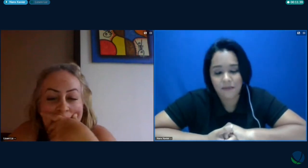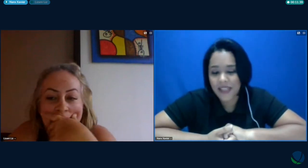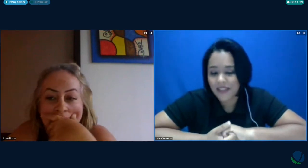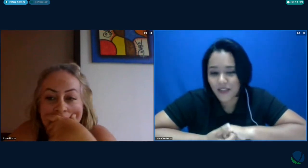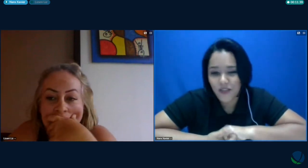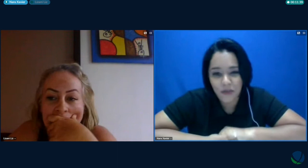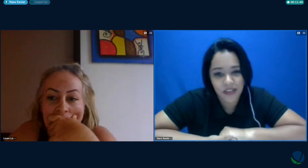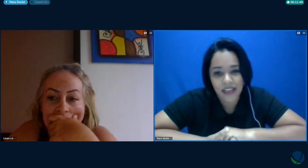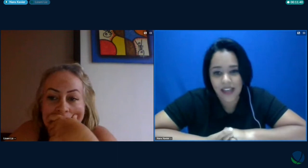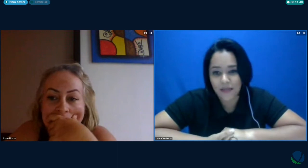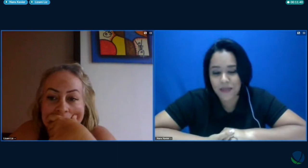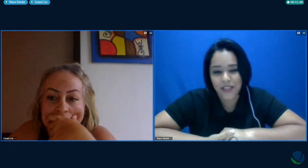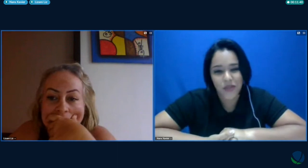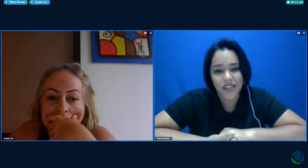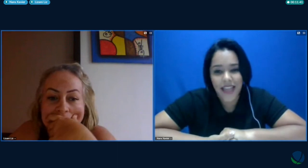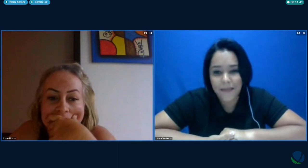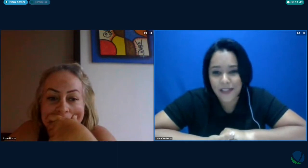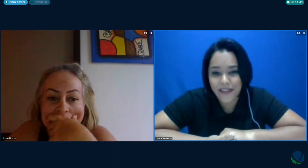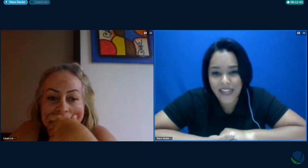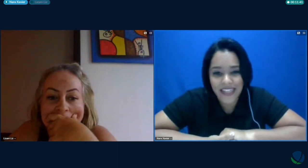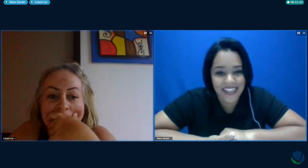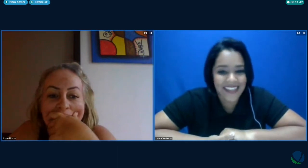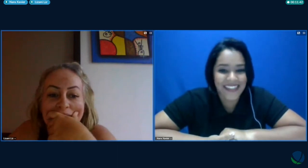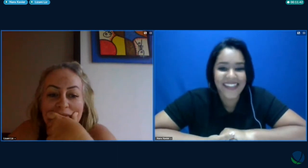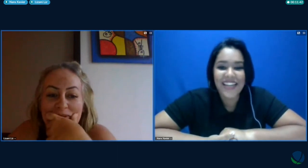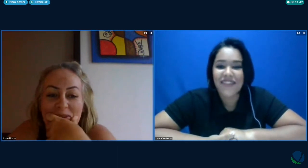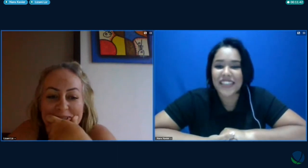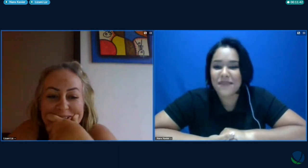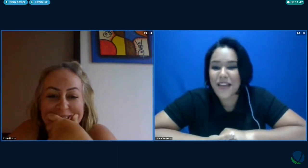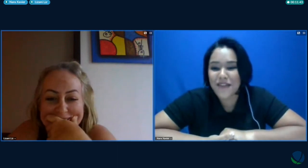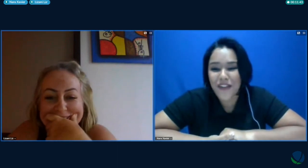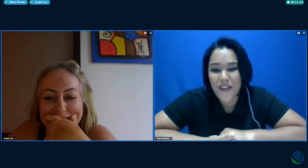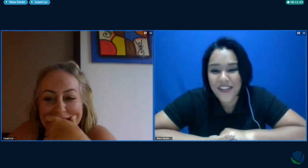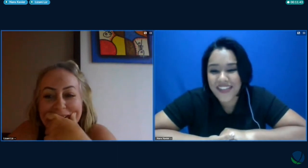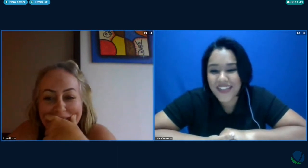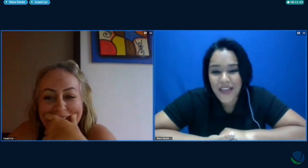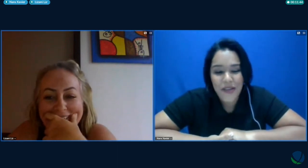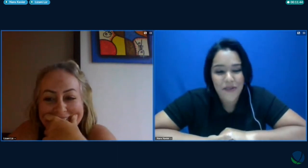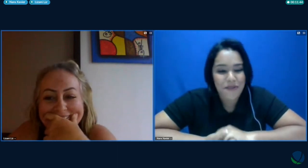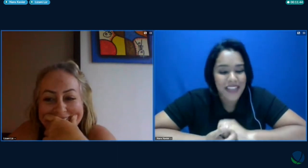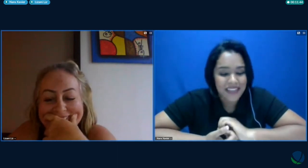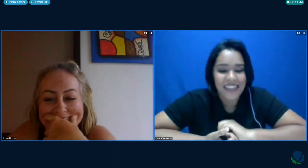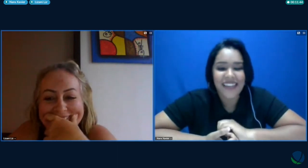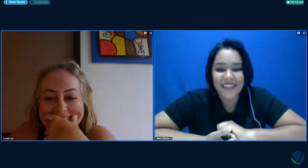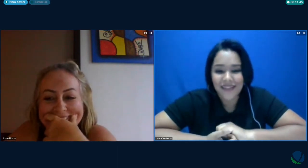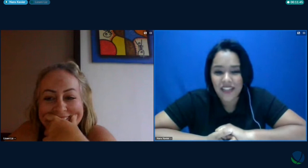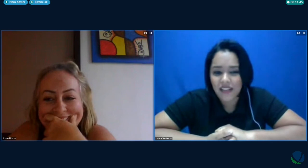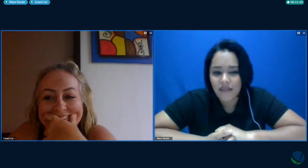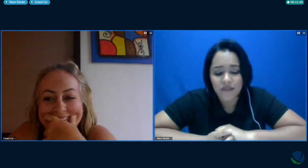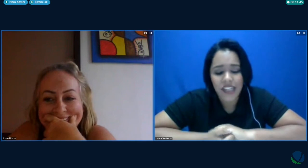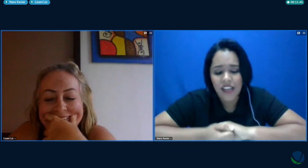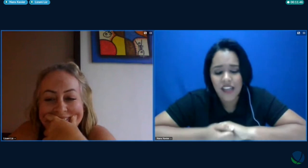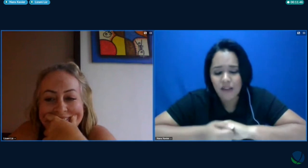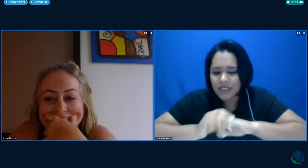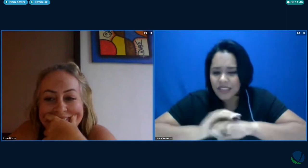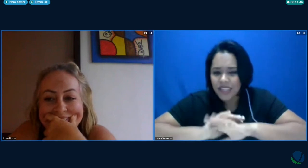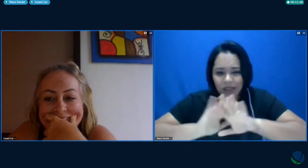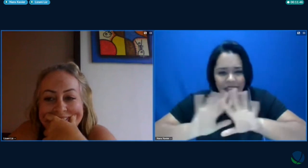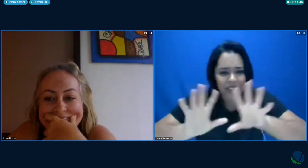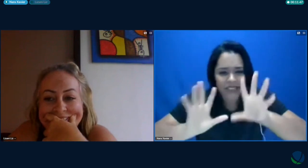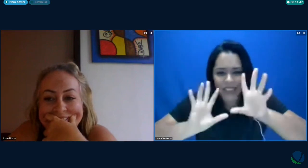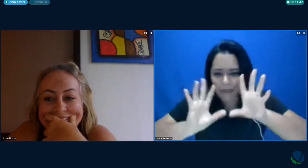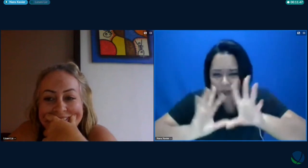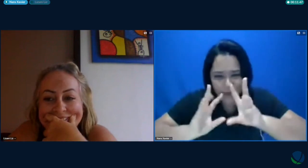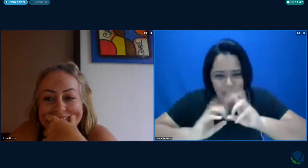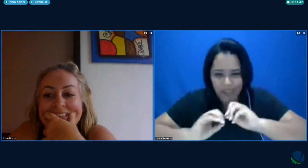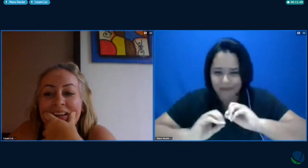Exatamente. Olha, eu penso todo mundo, Ricardo. Eu penso no intérprete que vai... Fazer a voz. Isso, não tem nenhum sinal